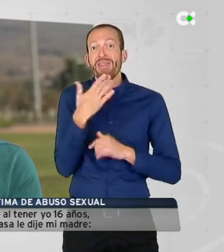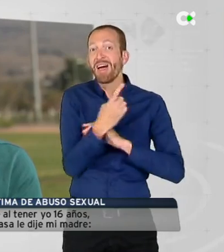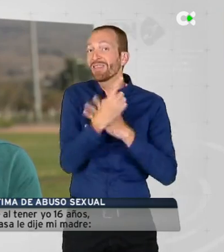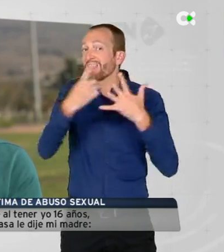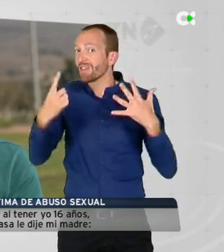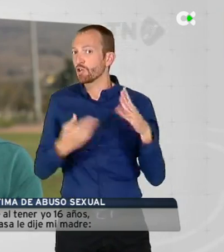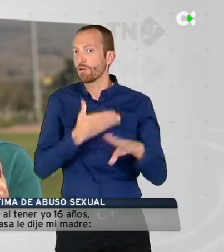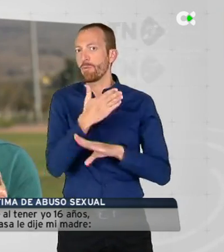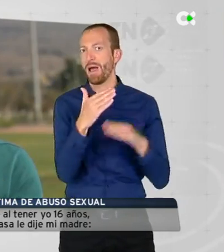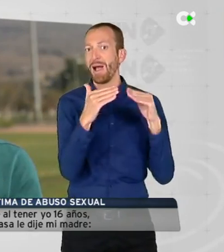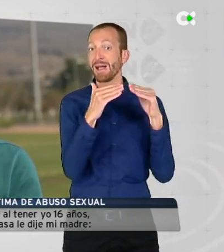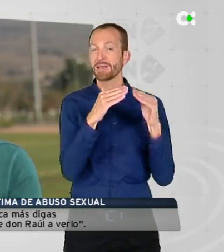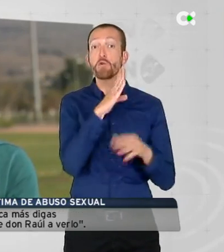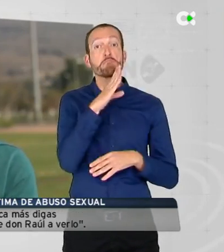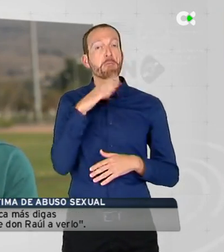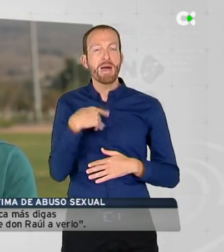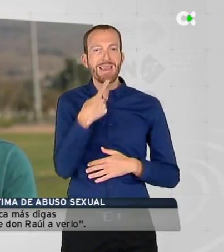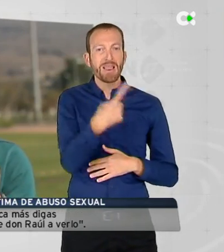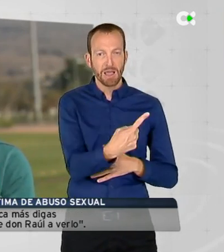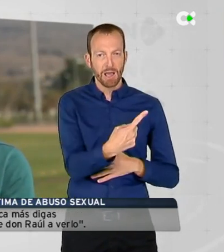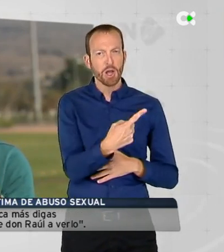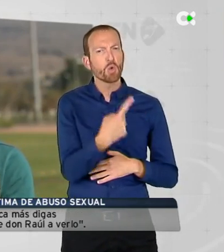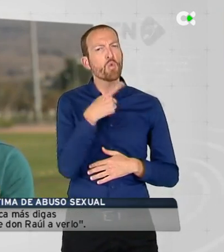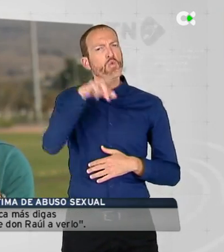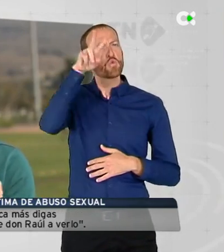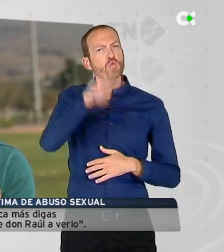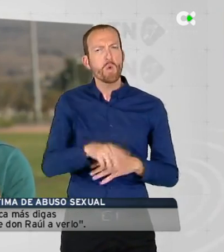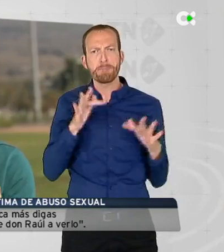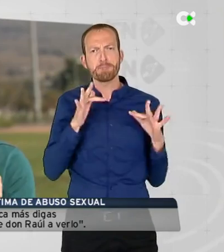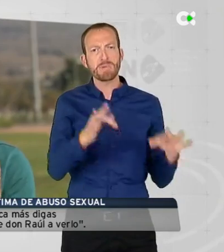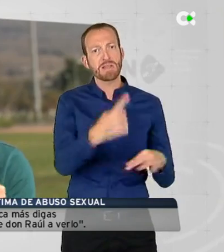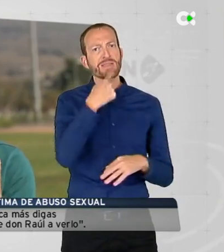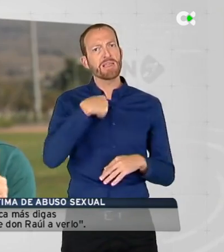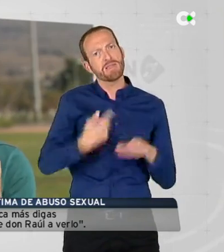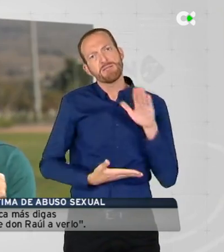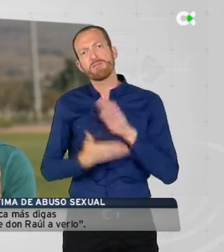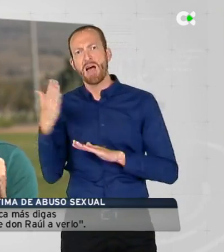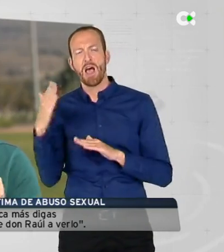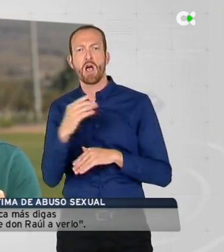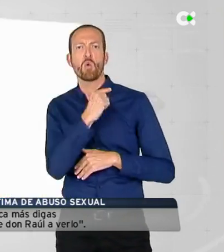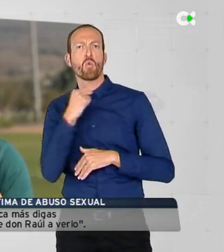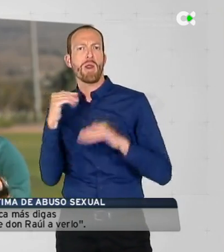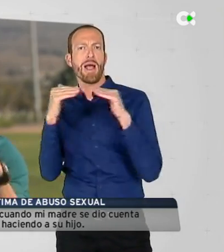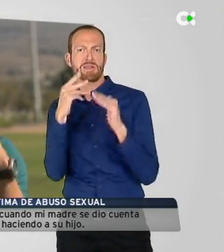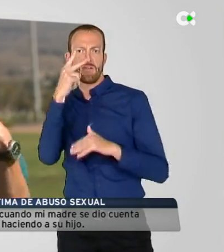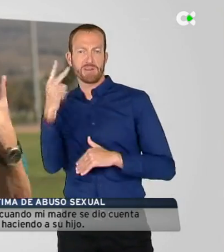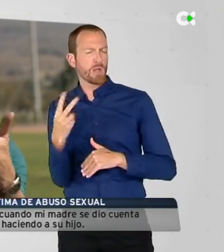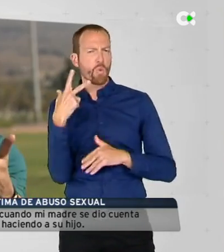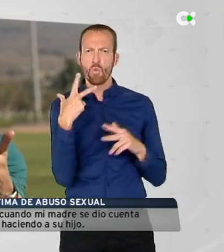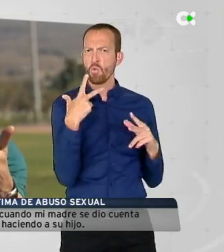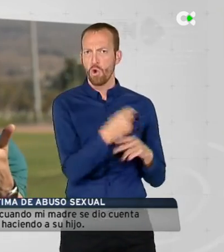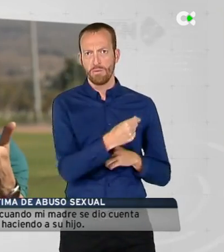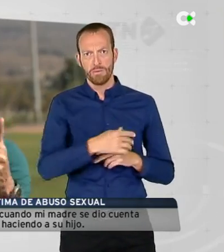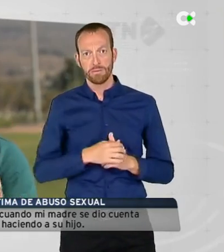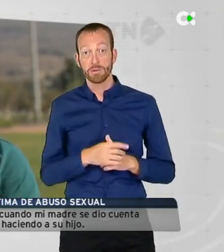cuando volví a mi casa, le dije a mi madre, mamá, nunca más me digas que vaya a casa de don Raúl a verlo. Creo que en ese